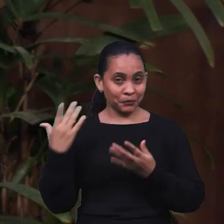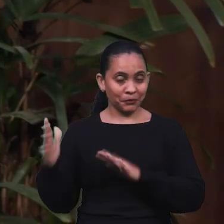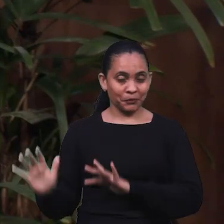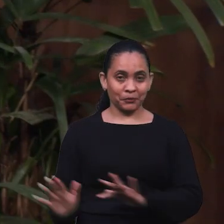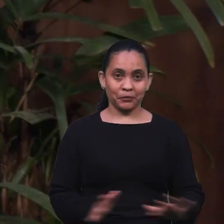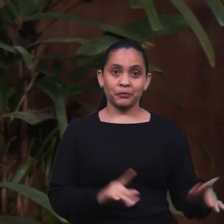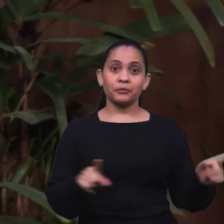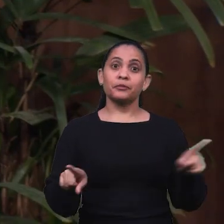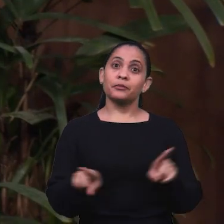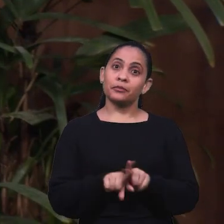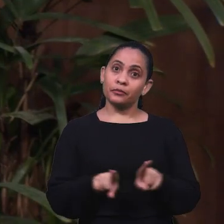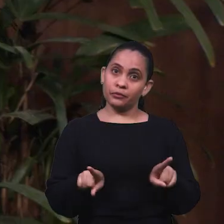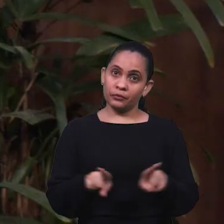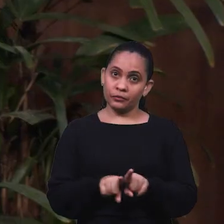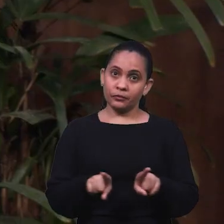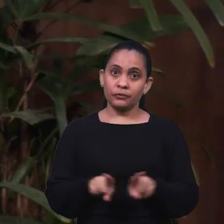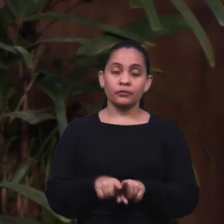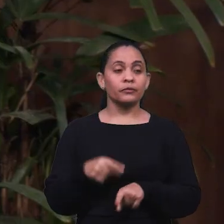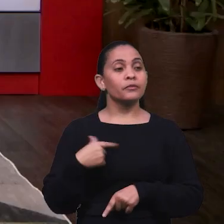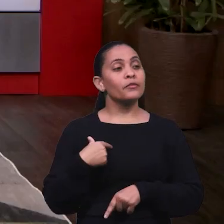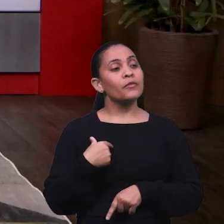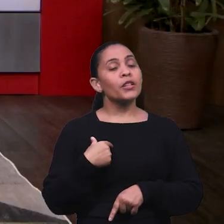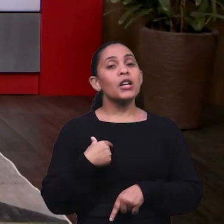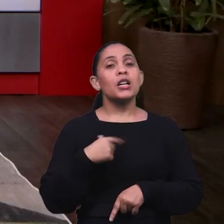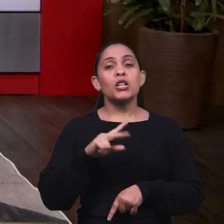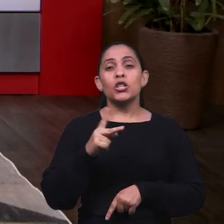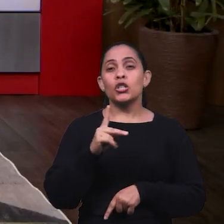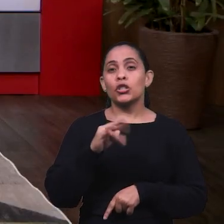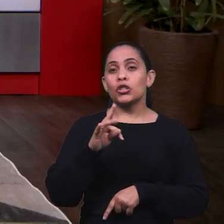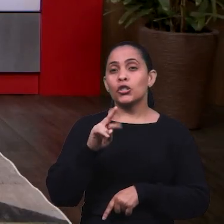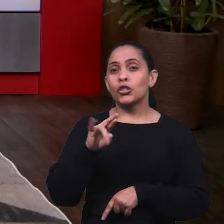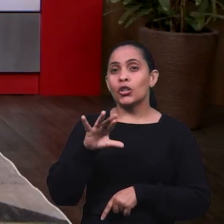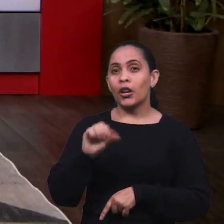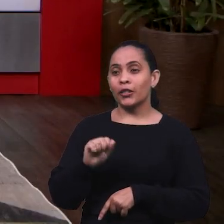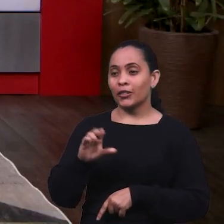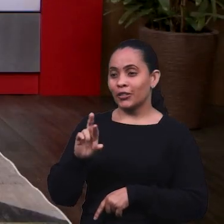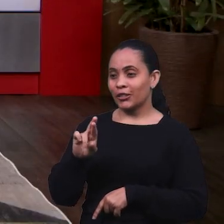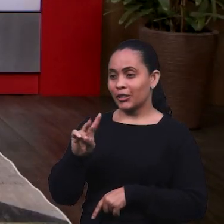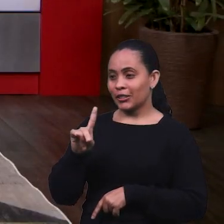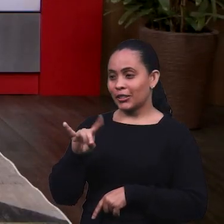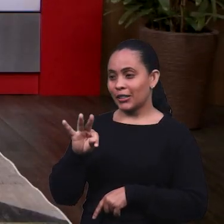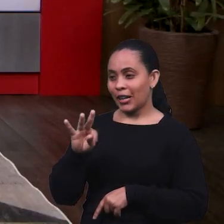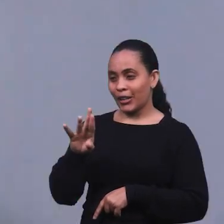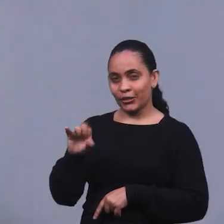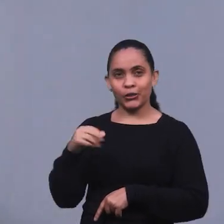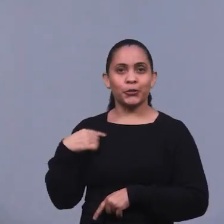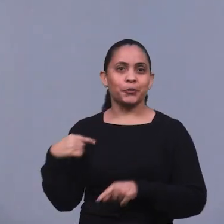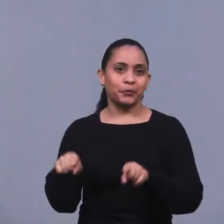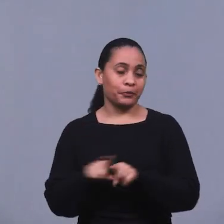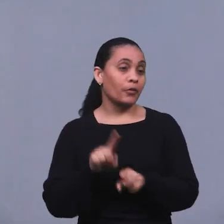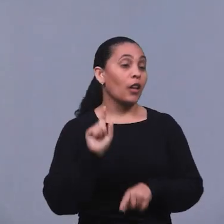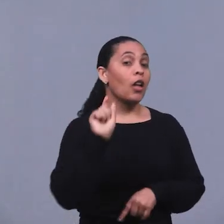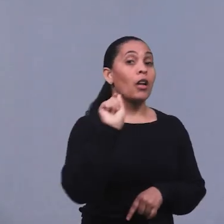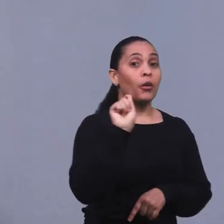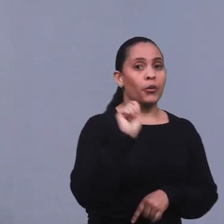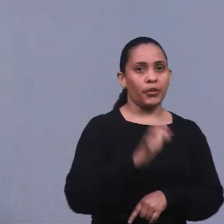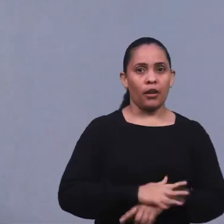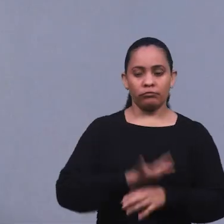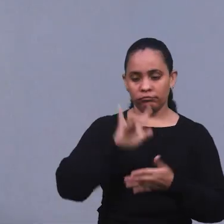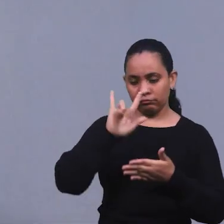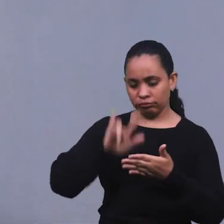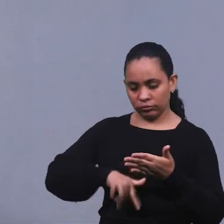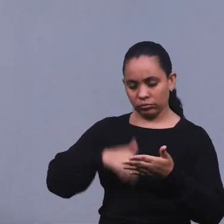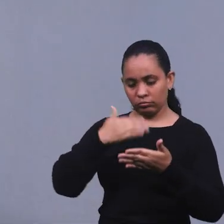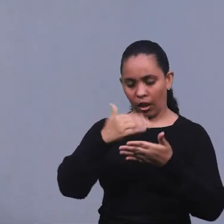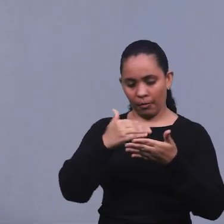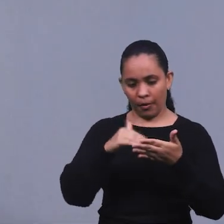também o histórico de crédito. Você pode explicar um pouco mais sobre o histórico de crédito? Eu vou deixar para você. O histórico de crédito é o extrato do seu benefício. Se